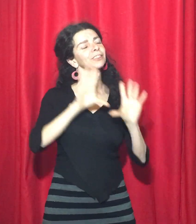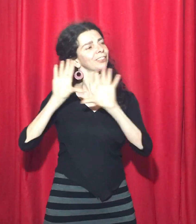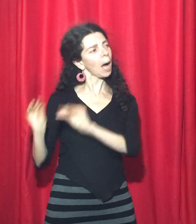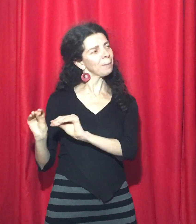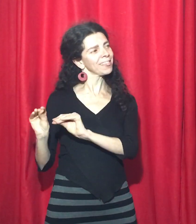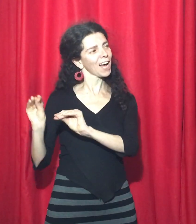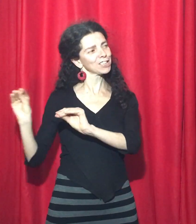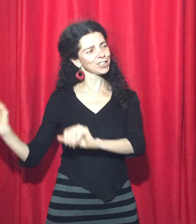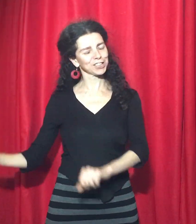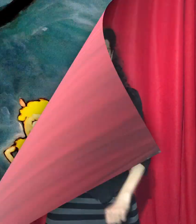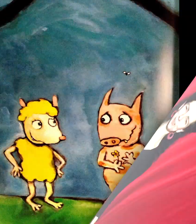déménage ».